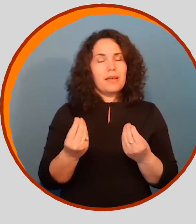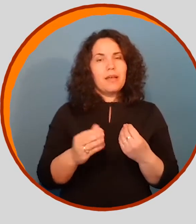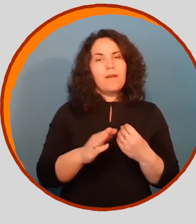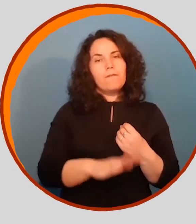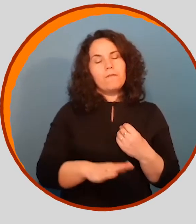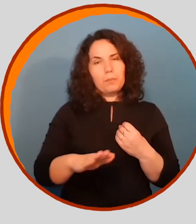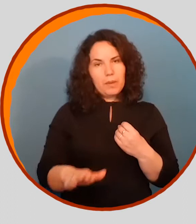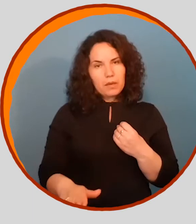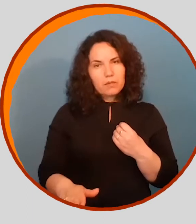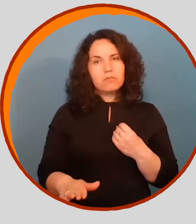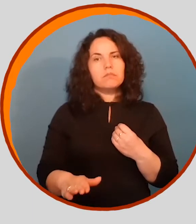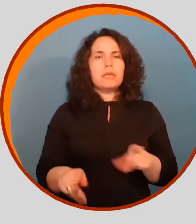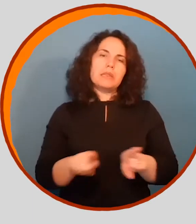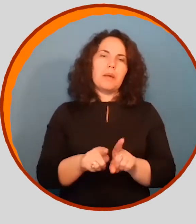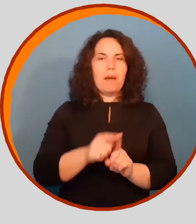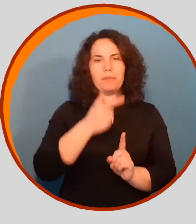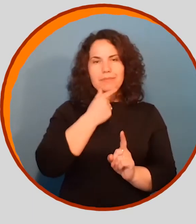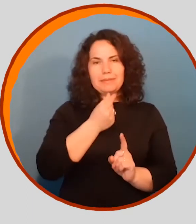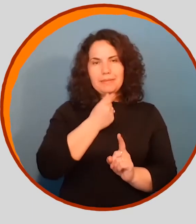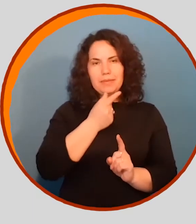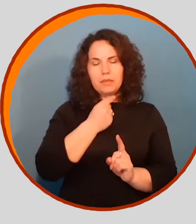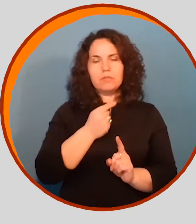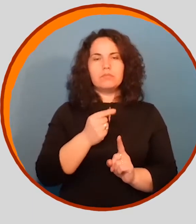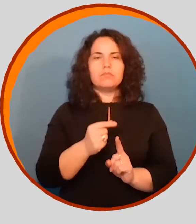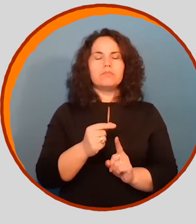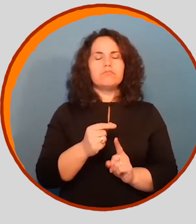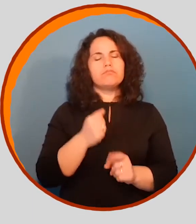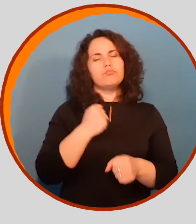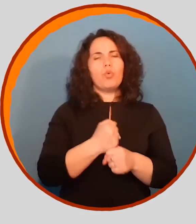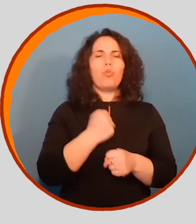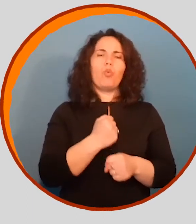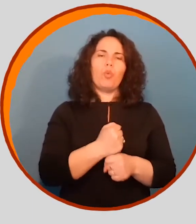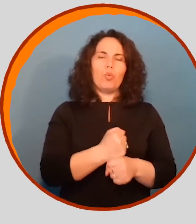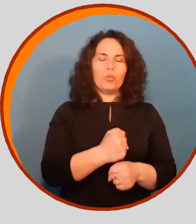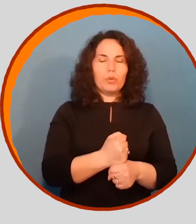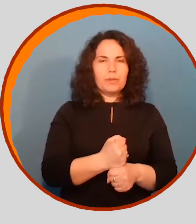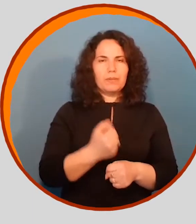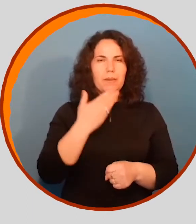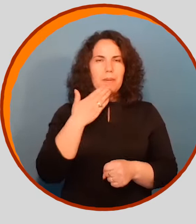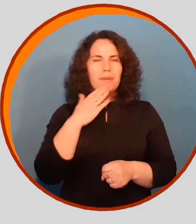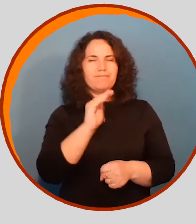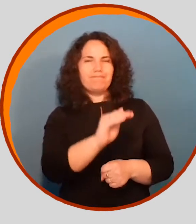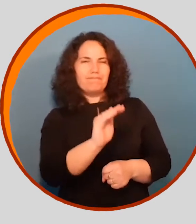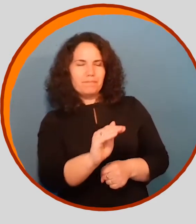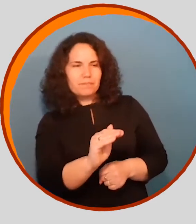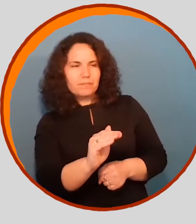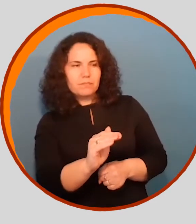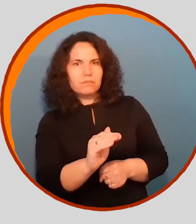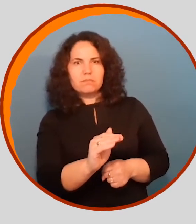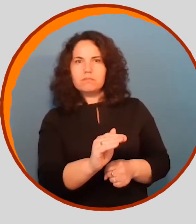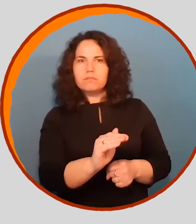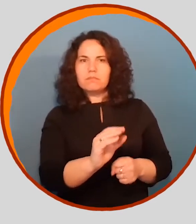Kjo shpjegon pse ndonjëherë fëmijët, edhe adoleshentët gjithashtu, kur janë duke bërë diçka dhe prindi tërheq vëmendjen për të bërë një gjë